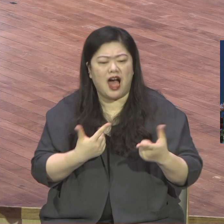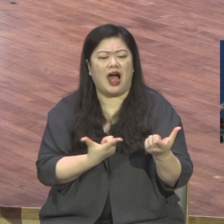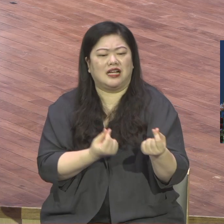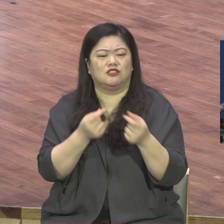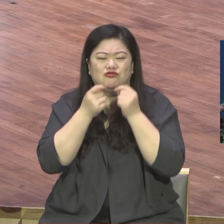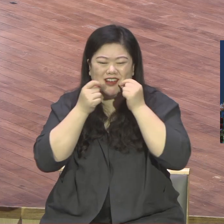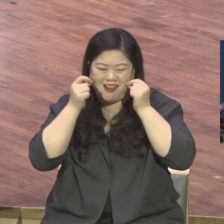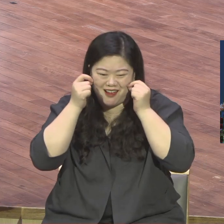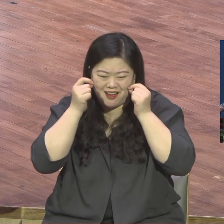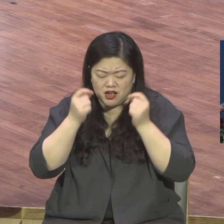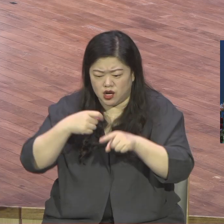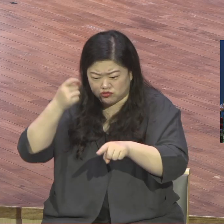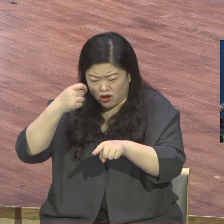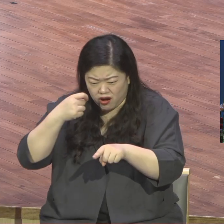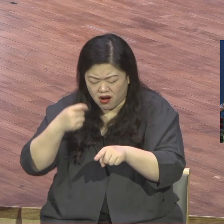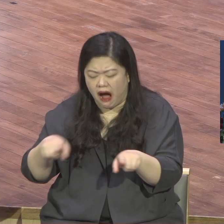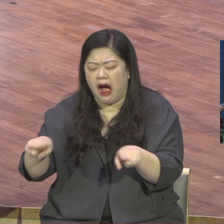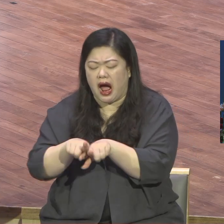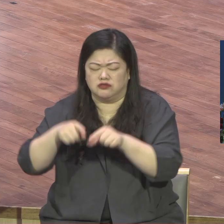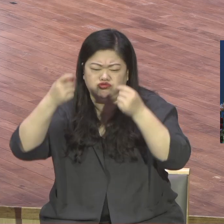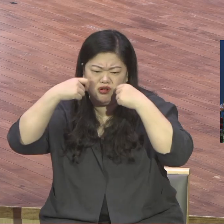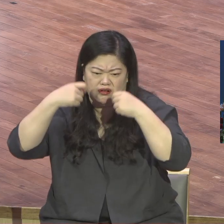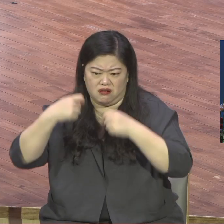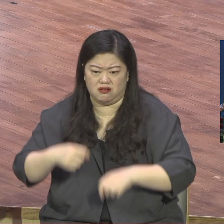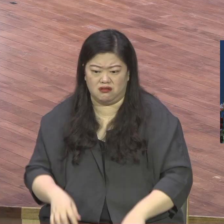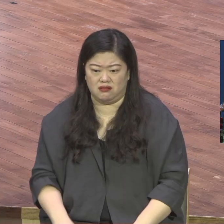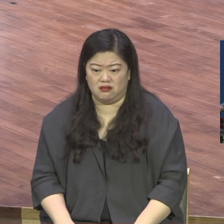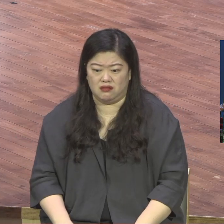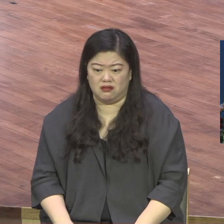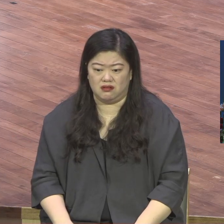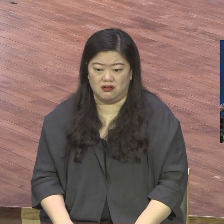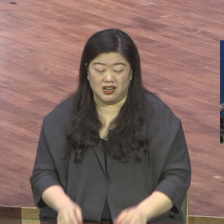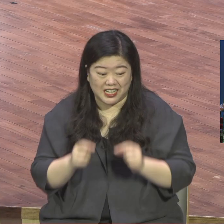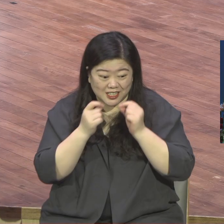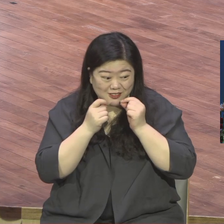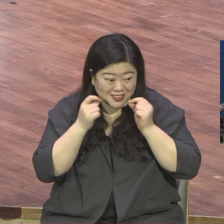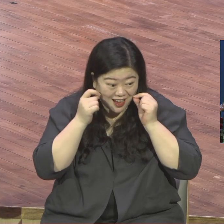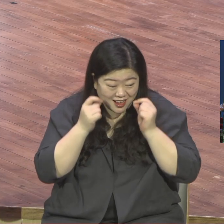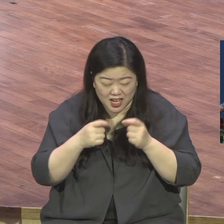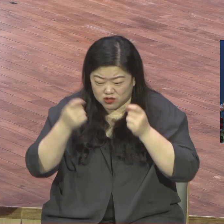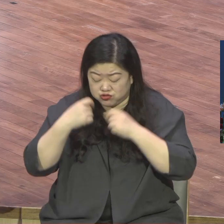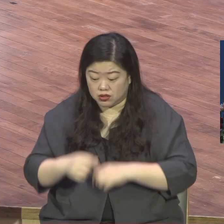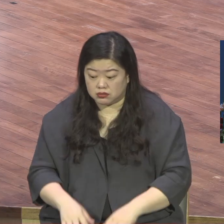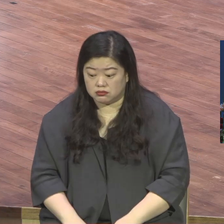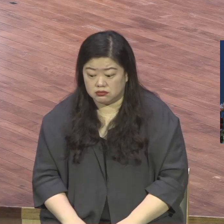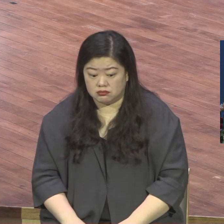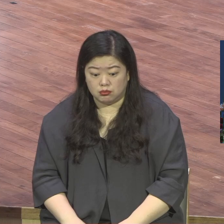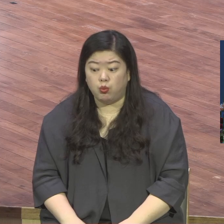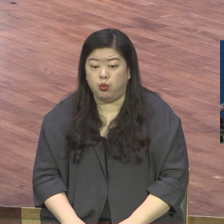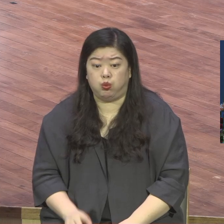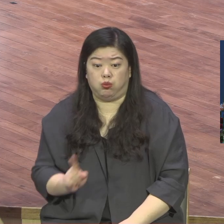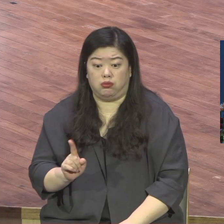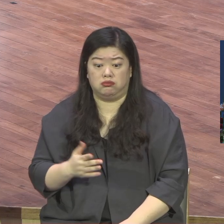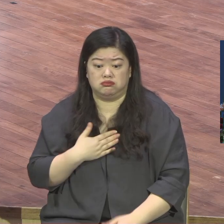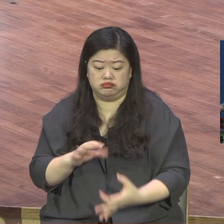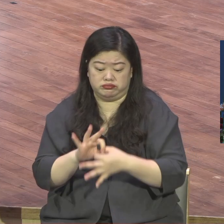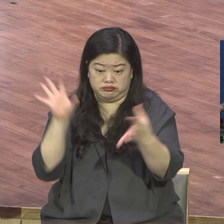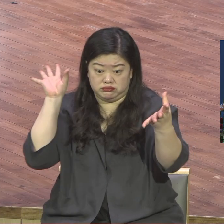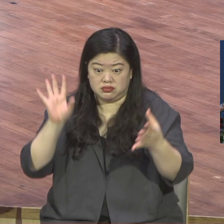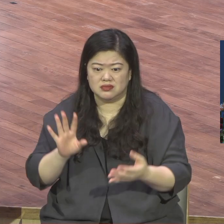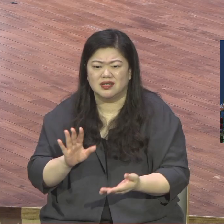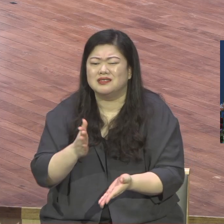함께 즐거워 함께 울라. 사람들은요 상대방의 아픔에 대해서는 잘 감동하죠. 그래서 함께 잘 웁니다.